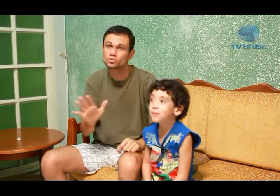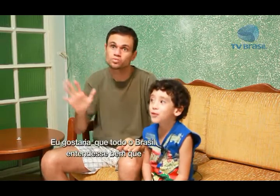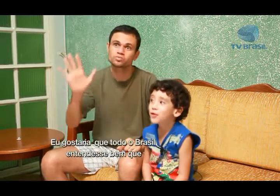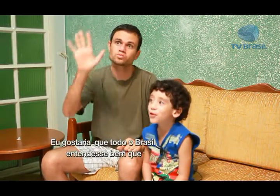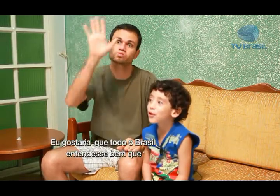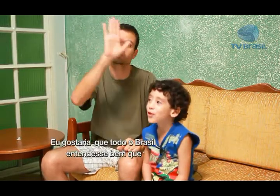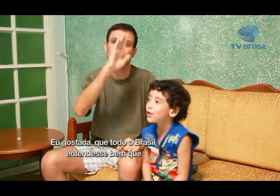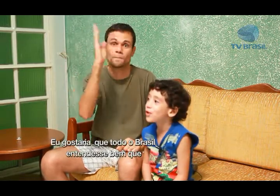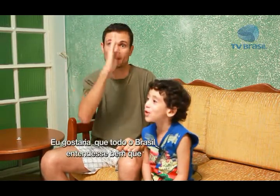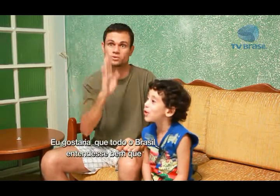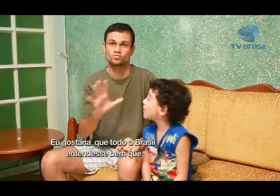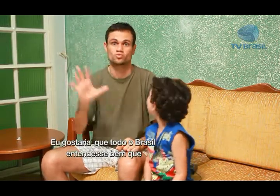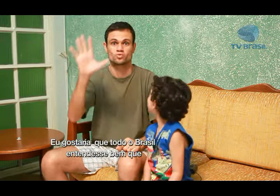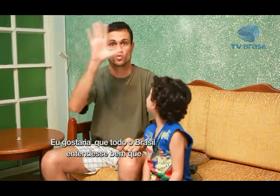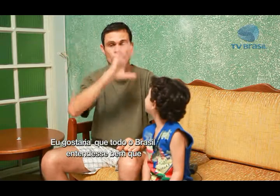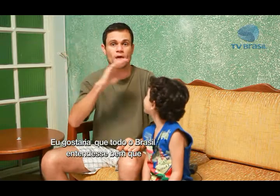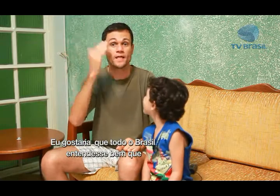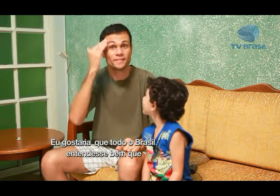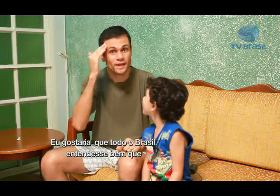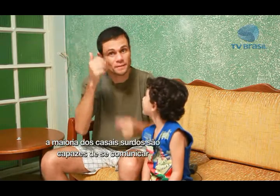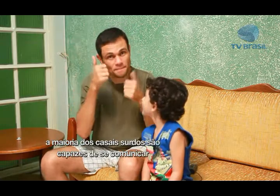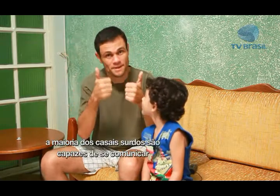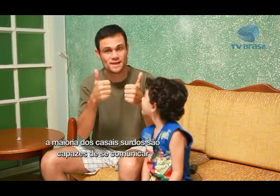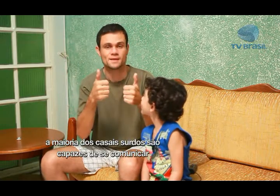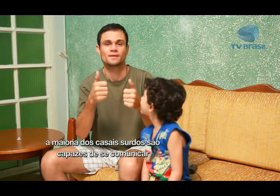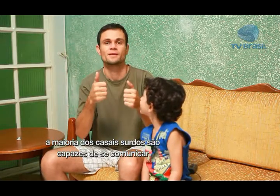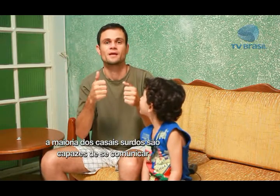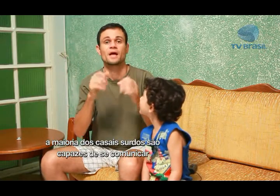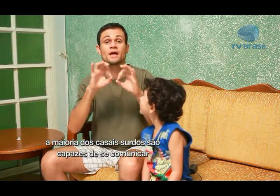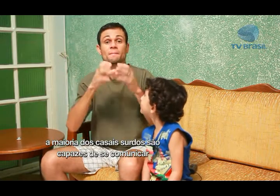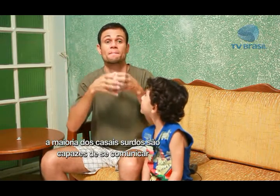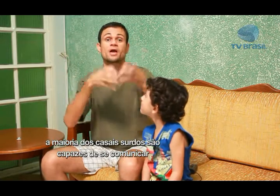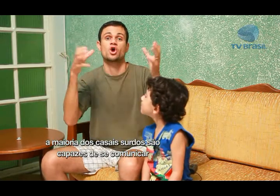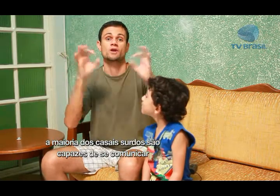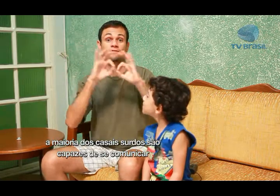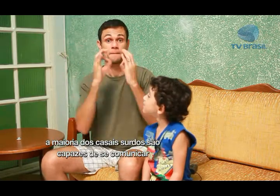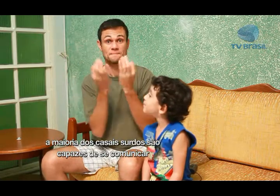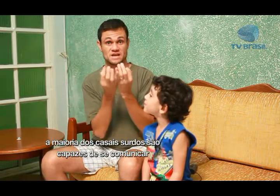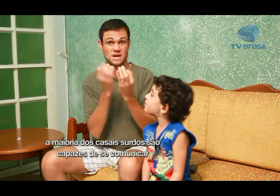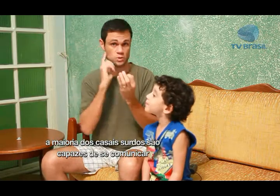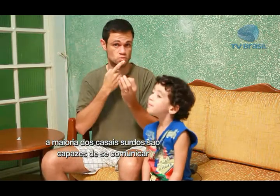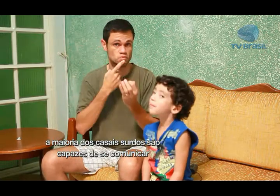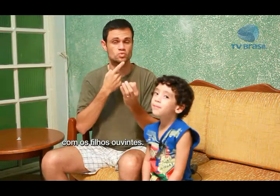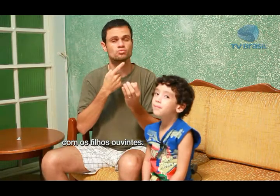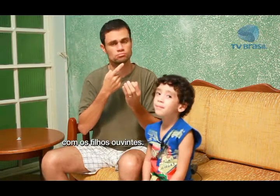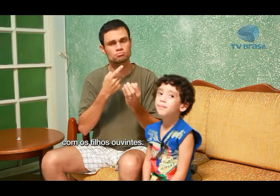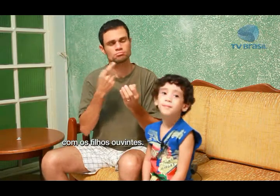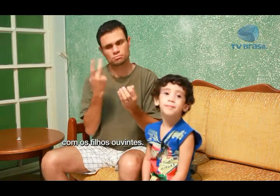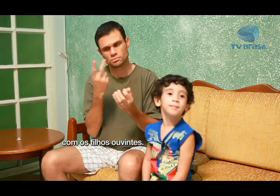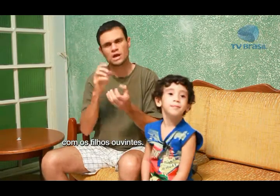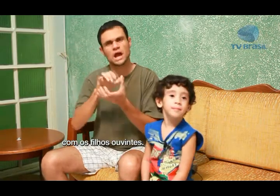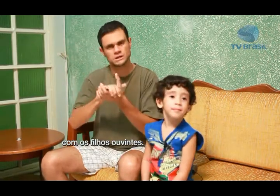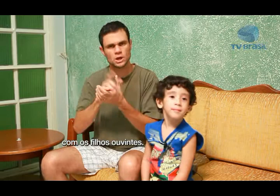Eu gostaria que todo o Brasil entendesse bem que a maioria dos casais surdos são capazes de se comunicar com os filhos ouvintes.